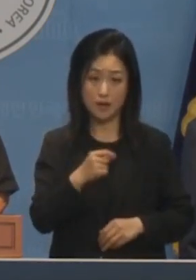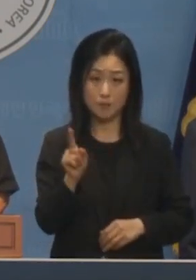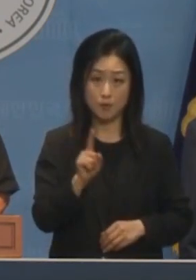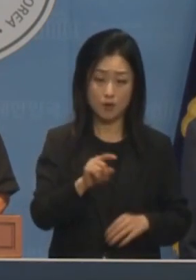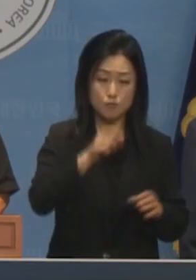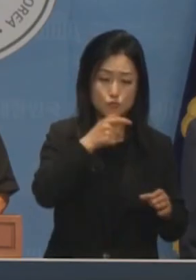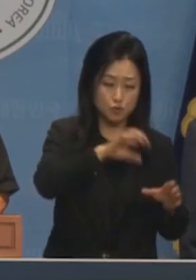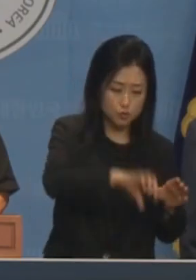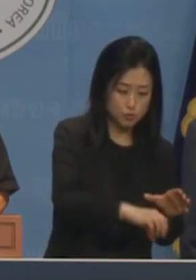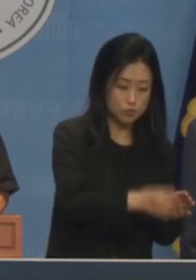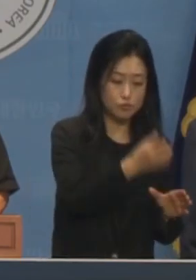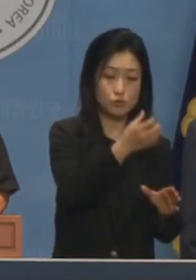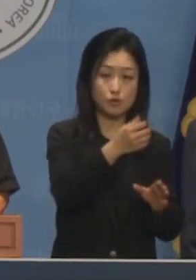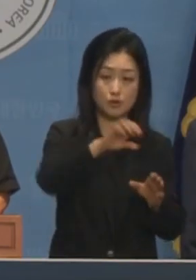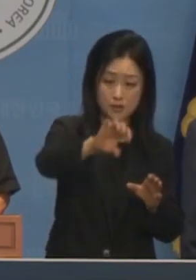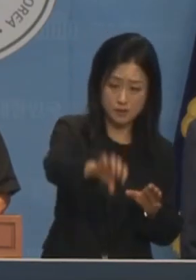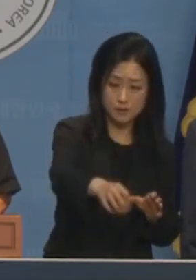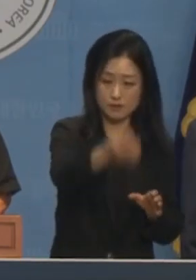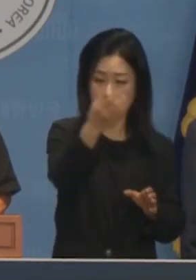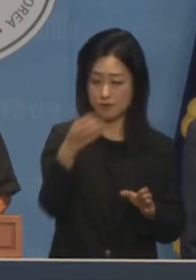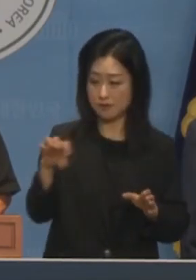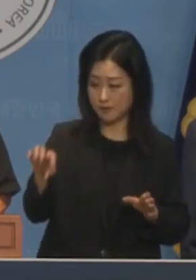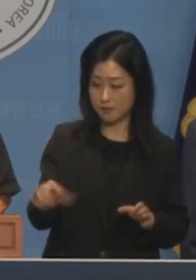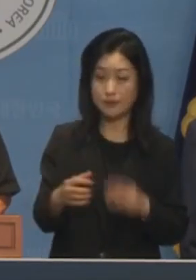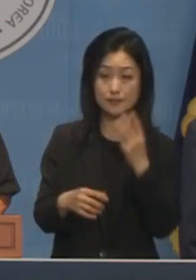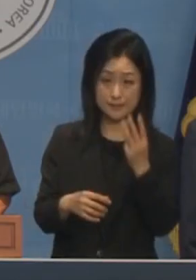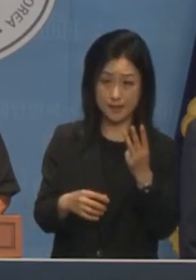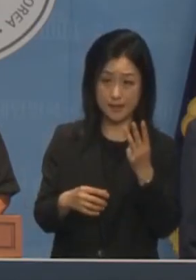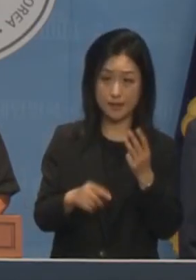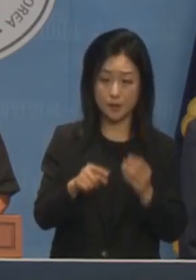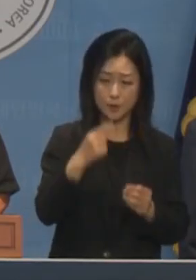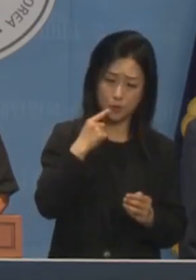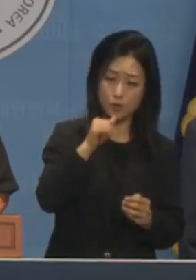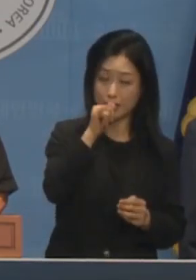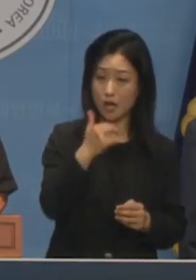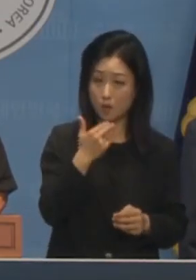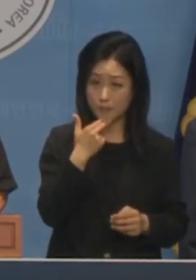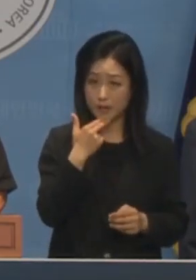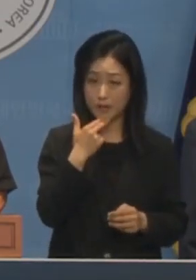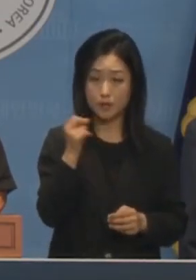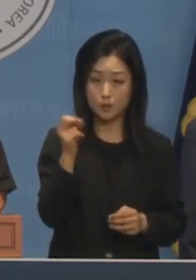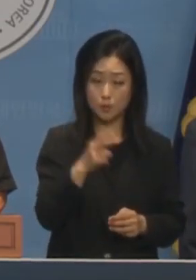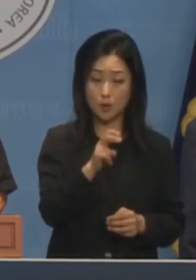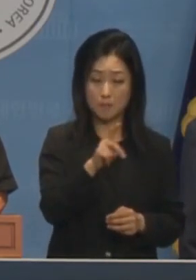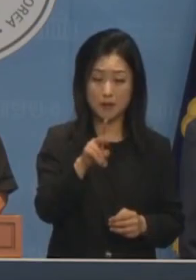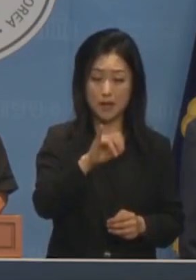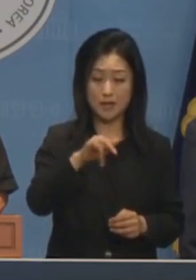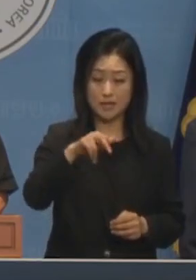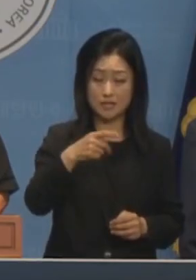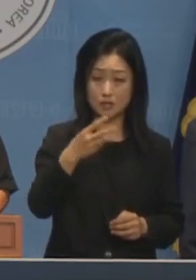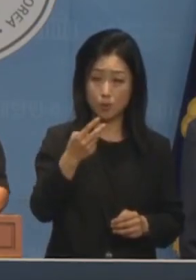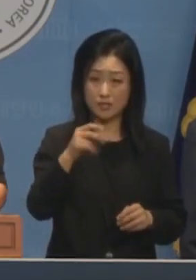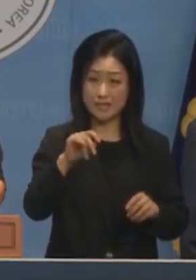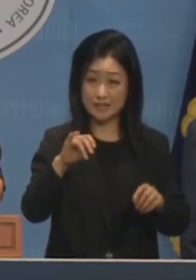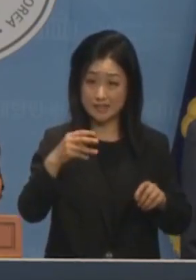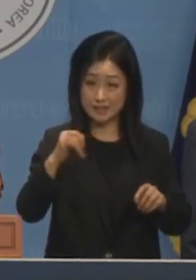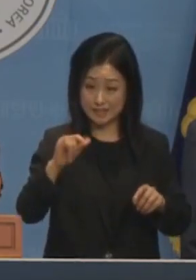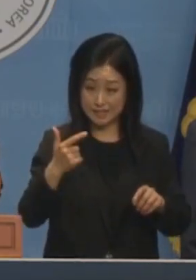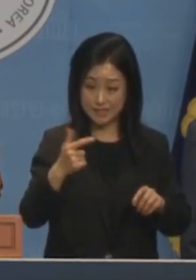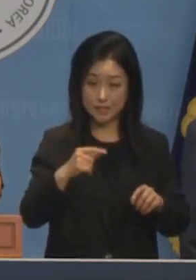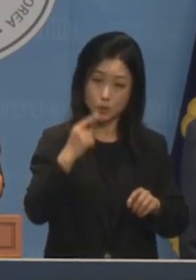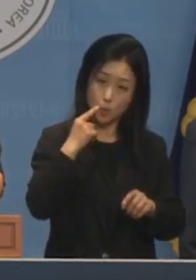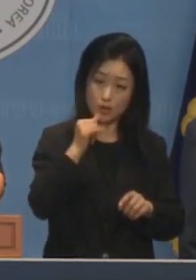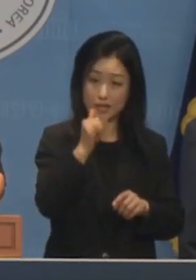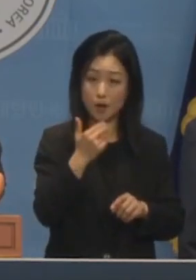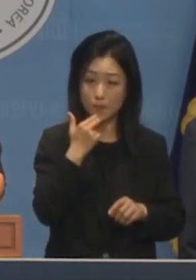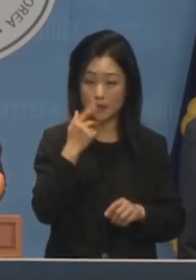물을 취수해 녹조류 남세균의 발생 정도와 그에 포함된 독소인 마이크로시스틴 농도 검사를